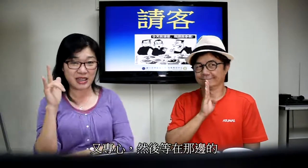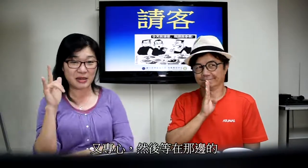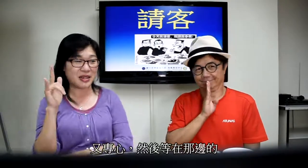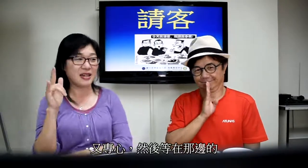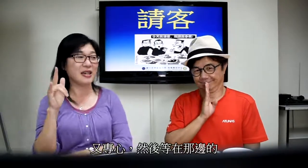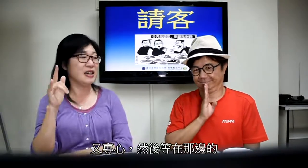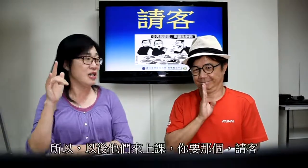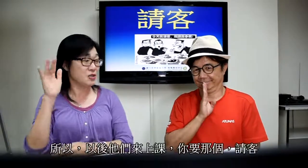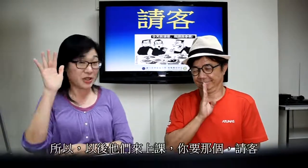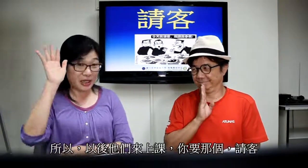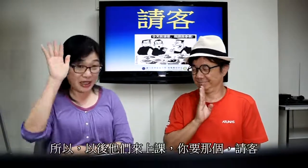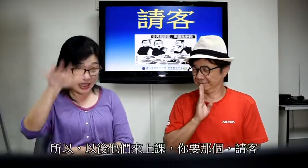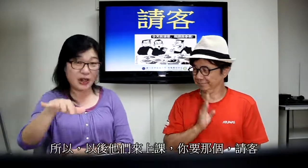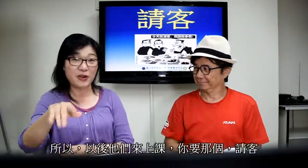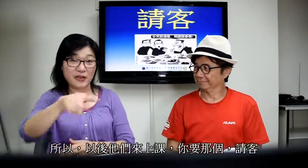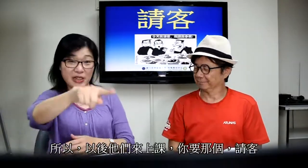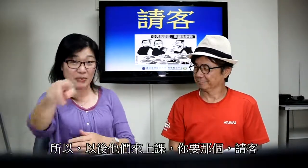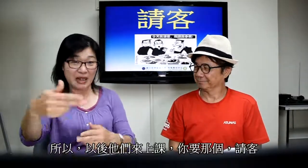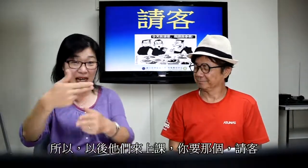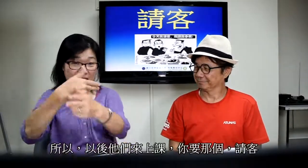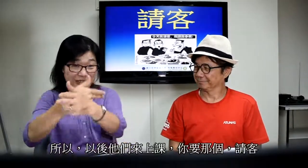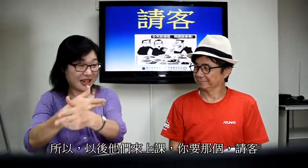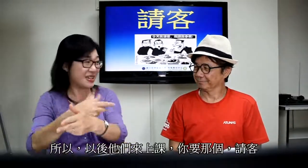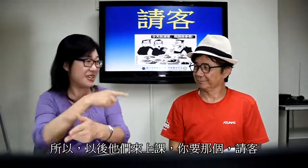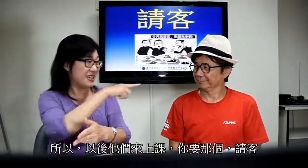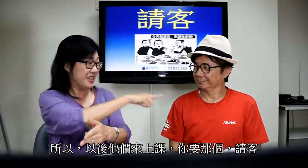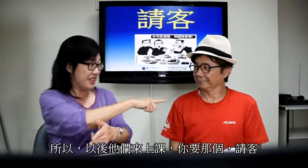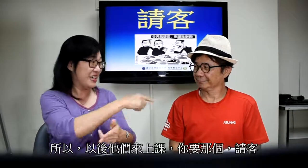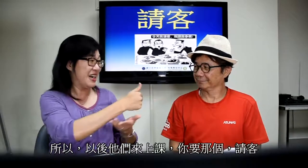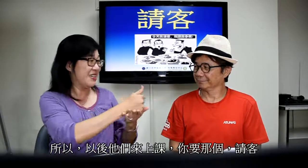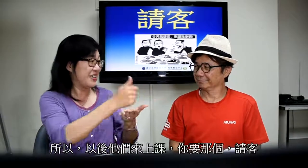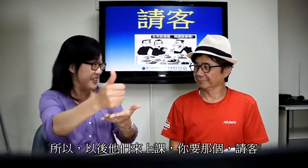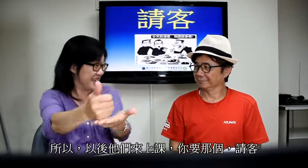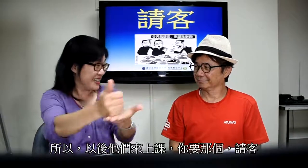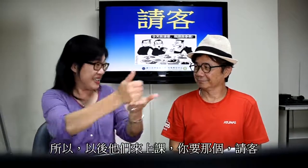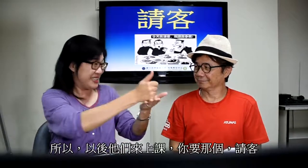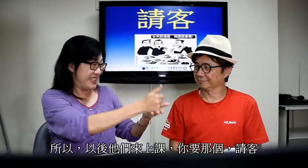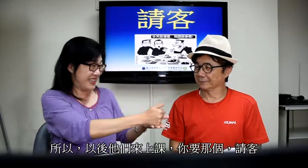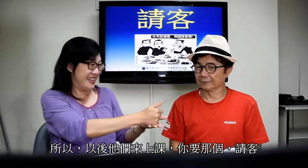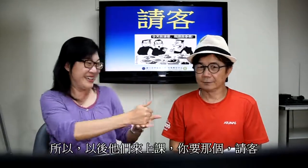边的，所以以后他们来上课，你要那个请客。